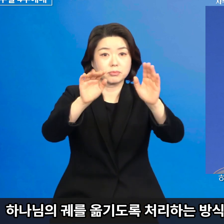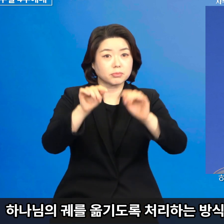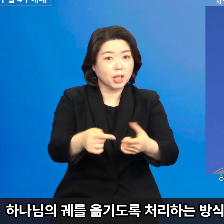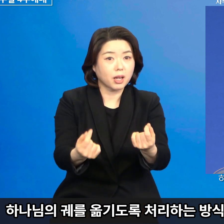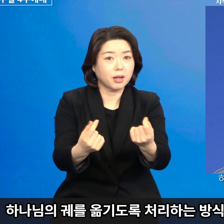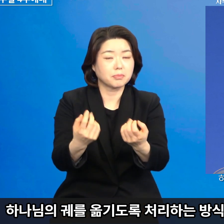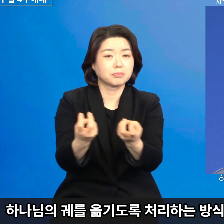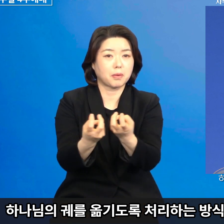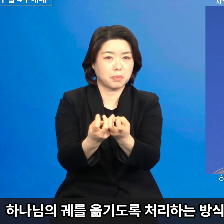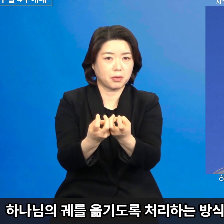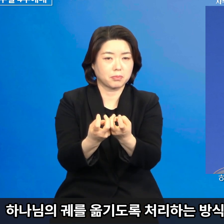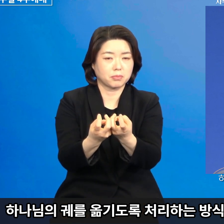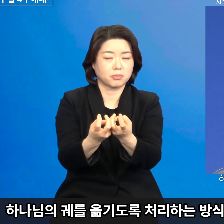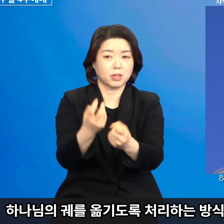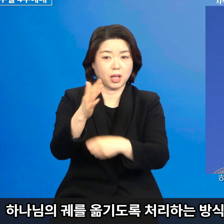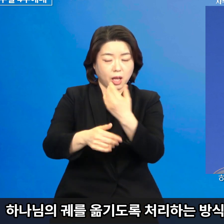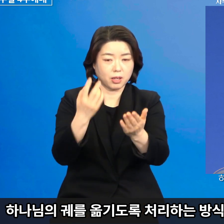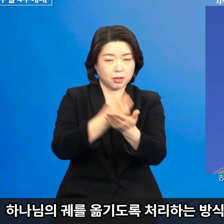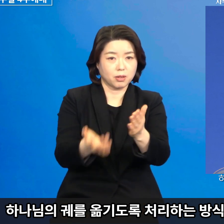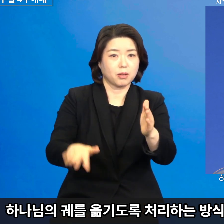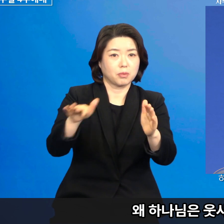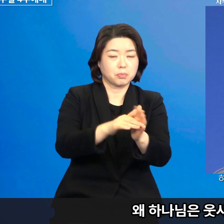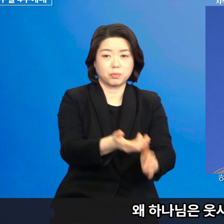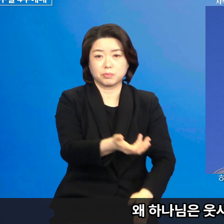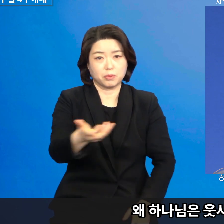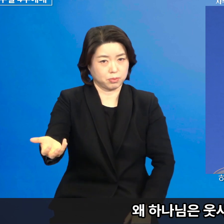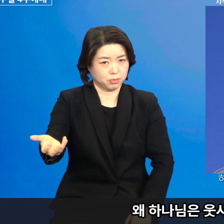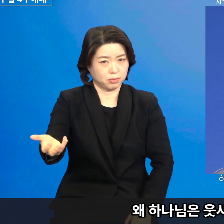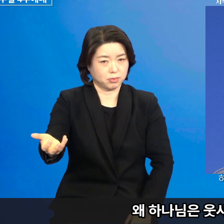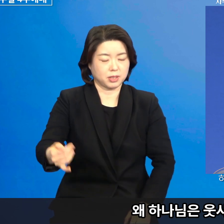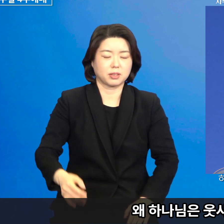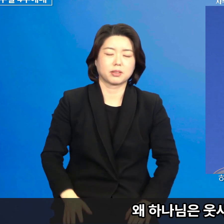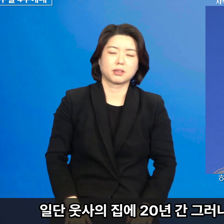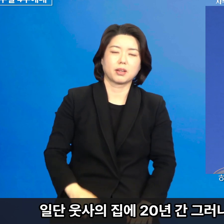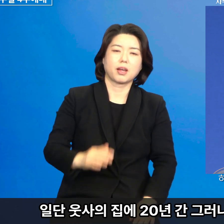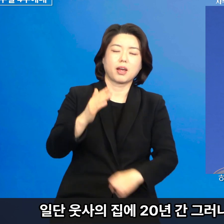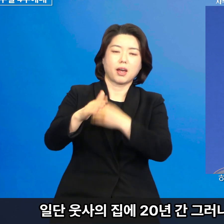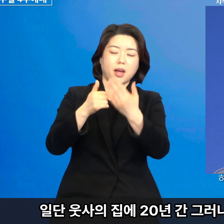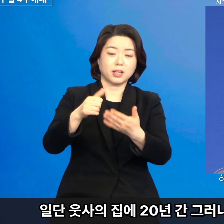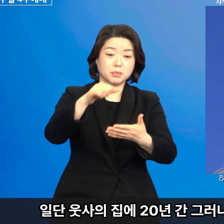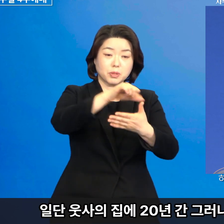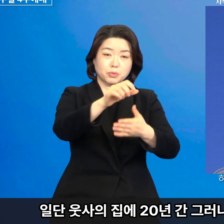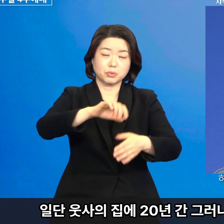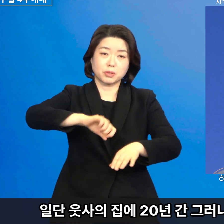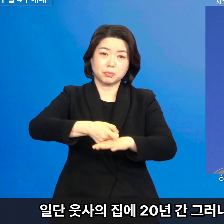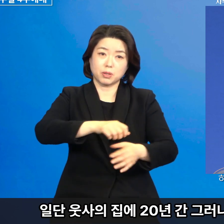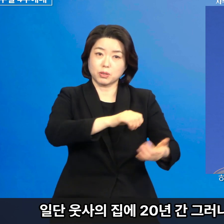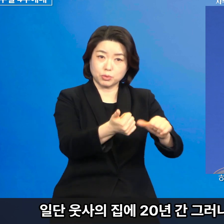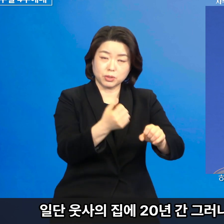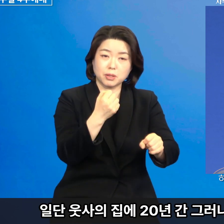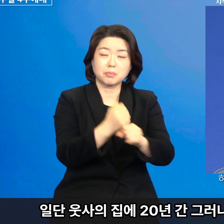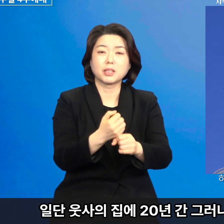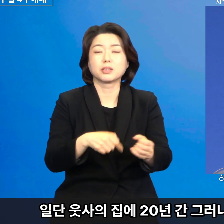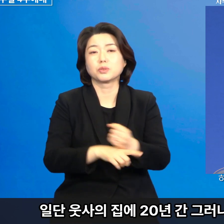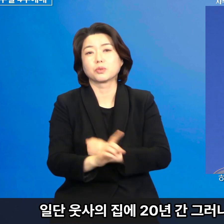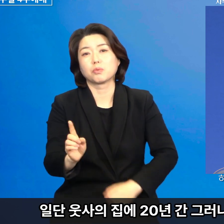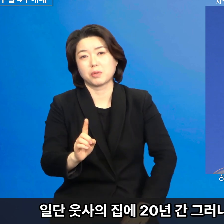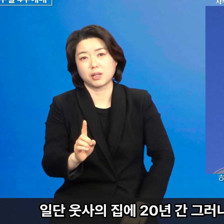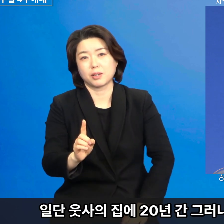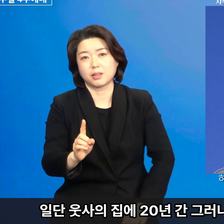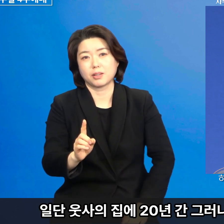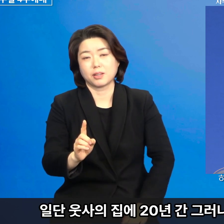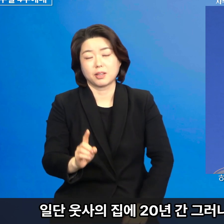하나님이 일을 했다는 것입니다. 왜 하나님은 우사를 지쳤을까? 일단 우사의 집에 20년간, 그러니까 그